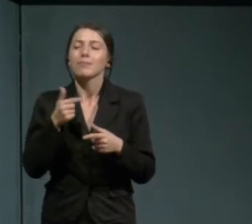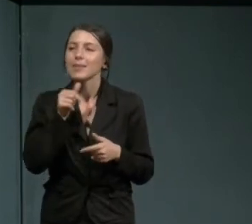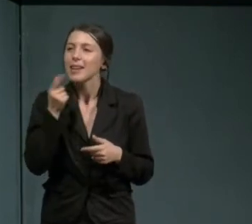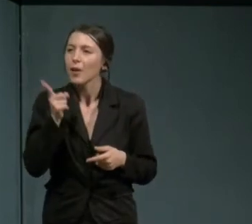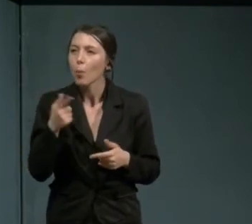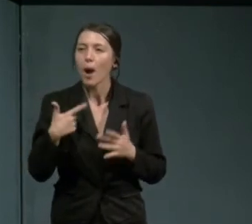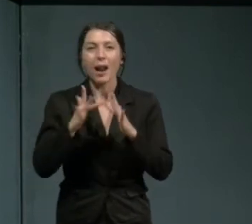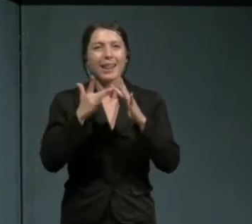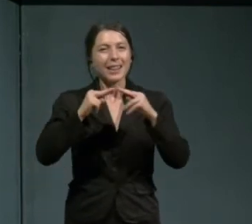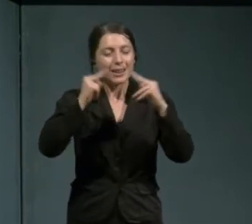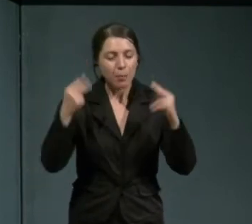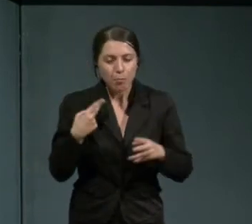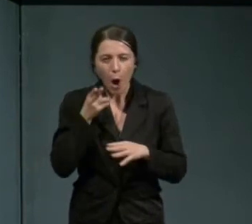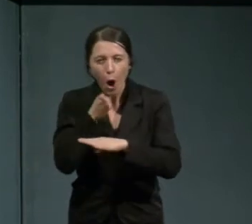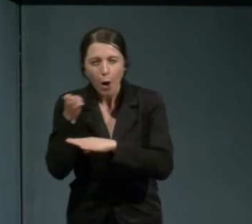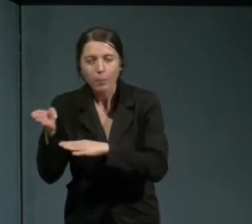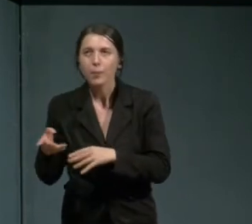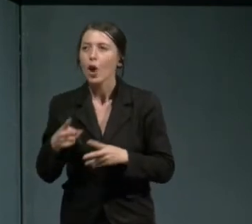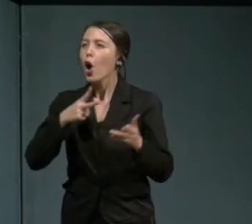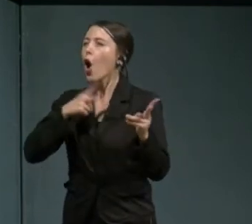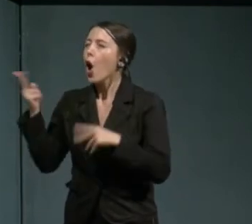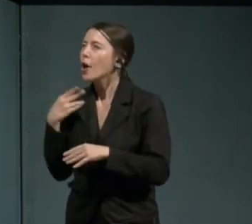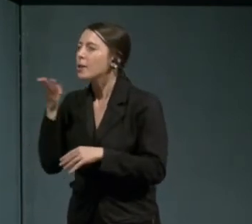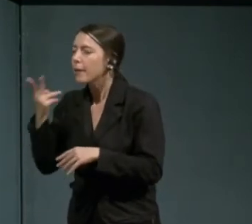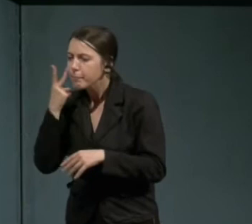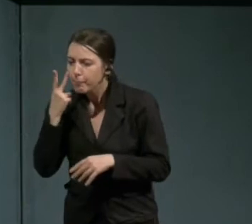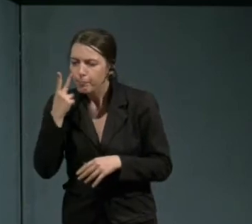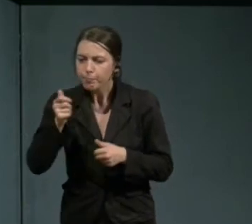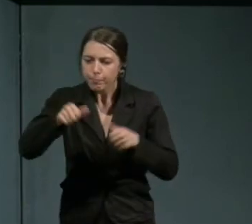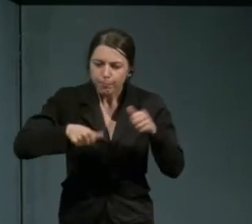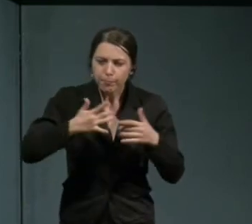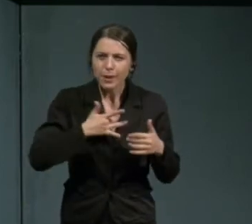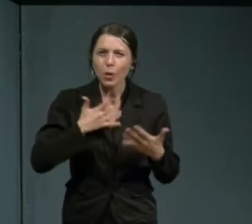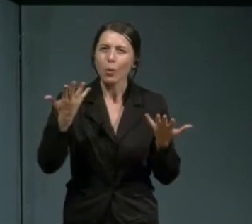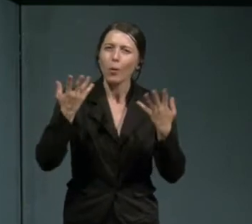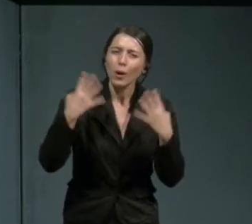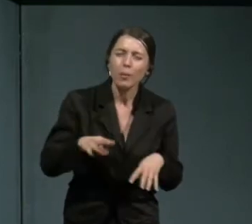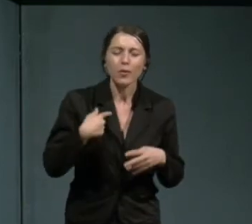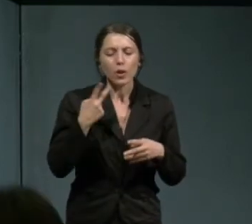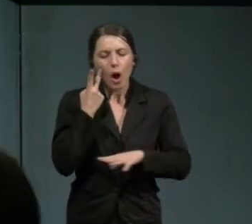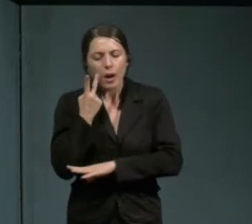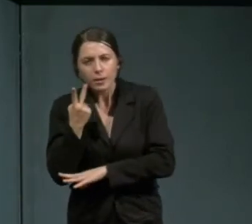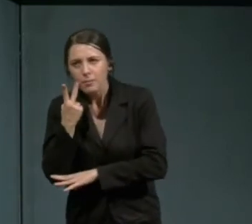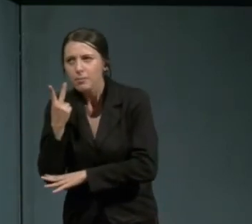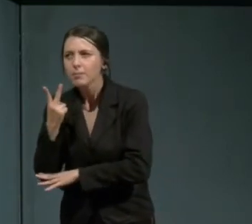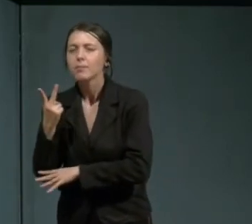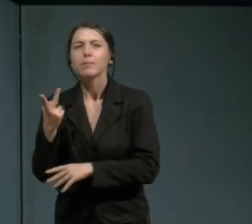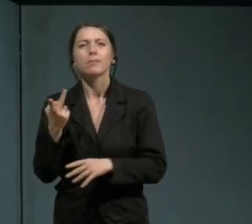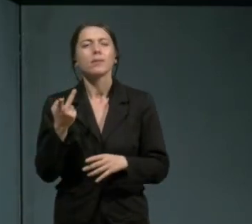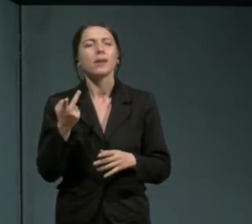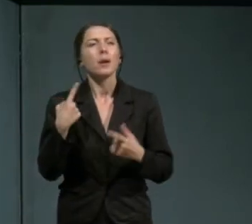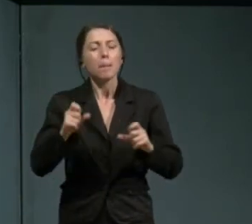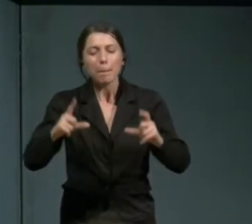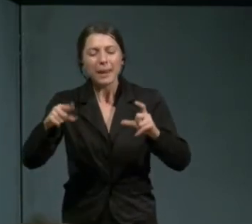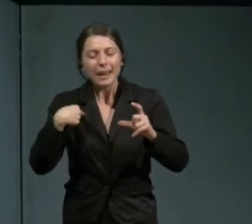avevo bisogno di andare negli ospedali vedere un trapianto cardiaco vedere assistere a questi queste